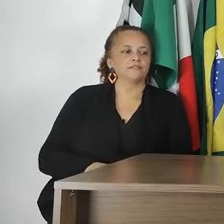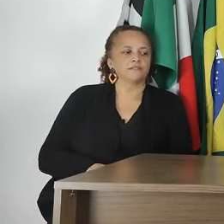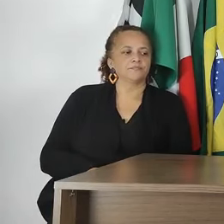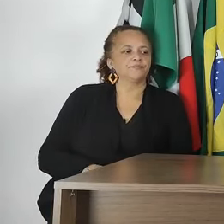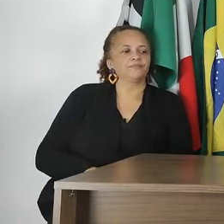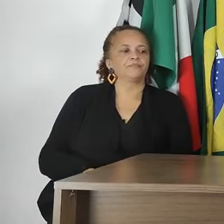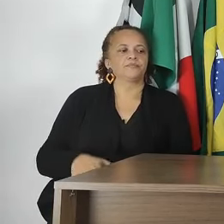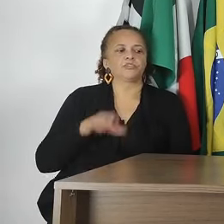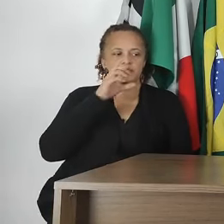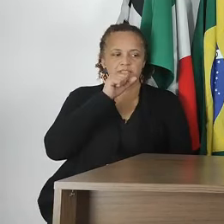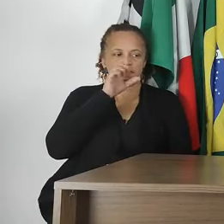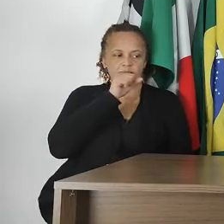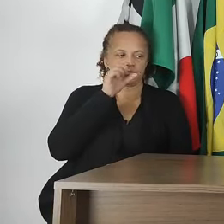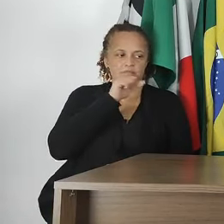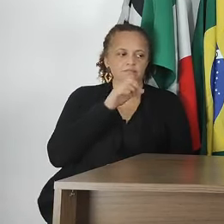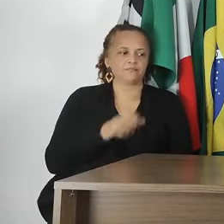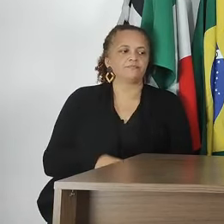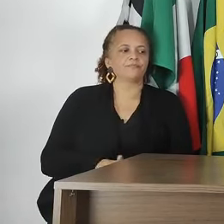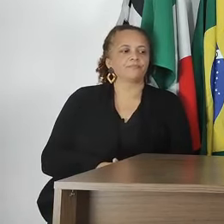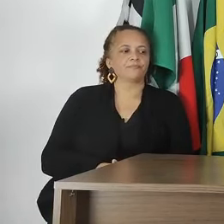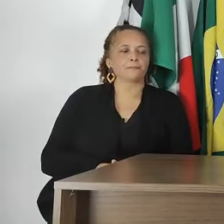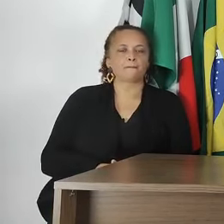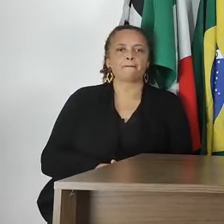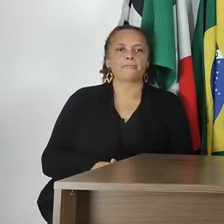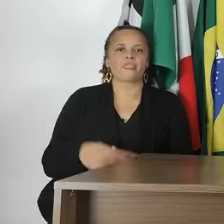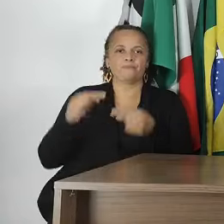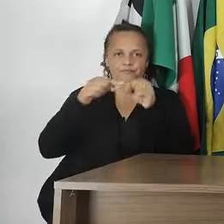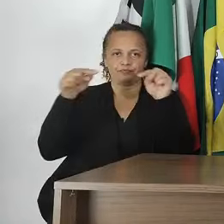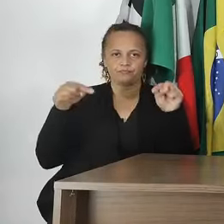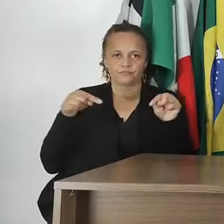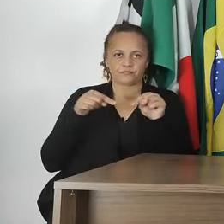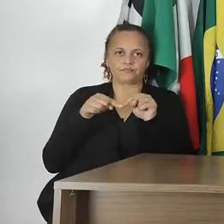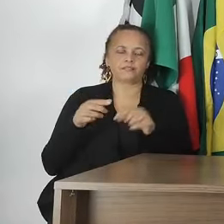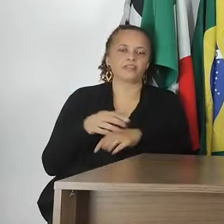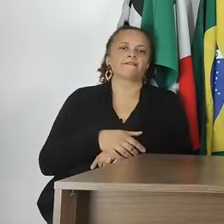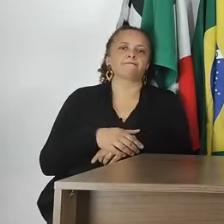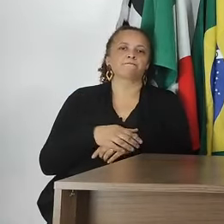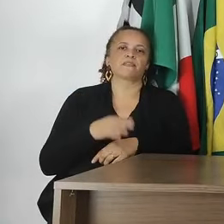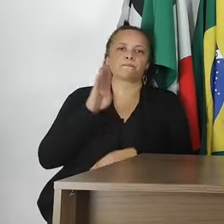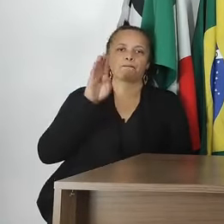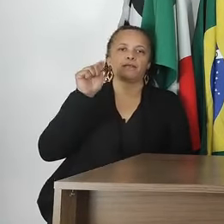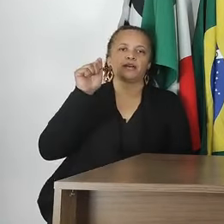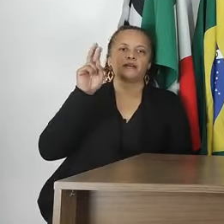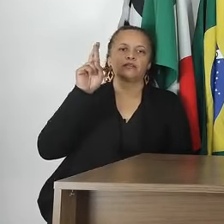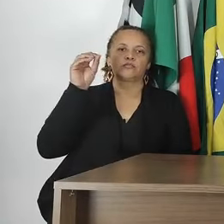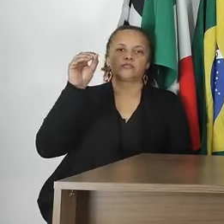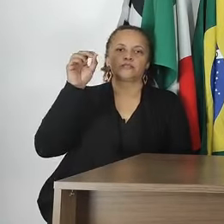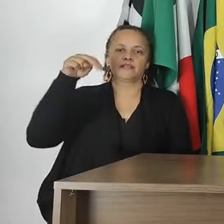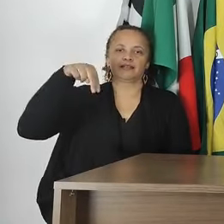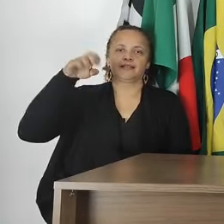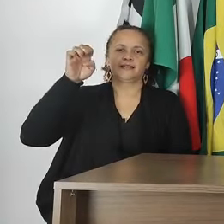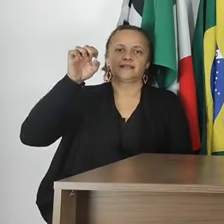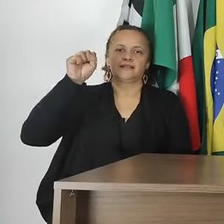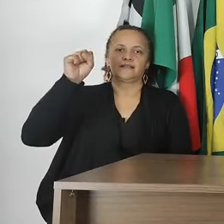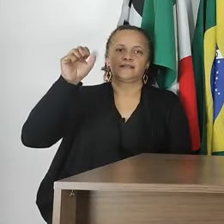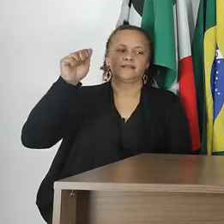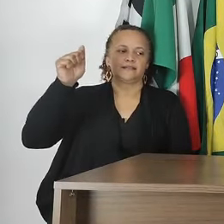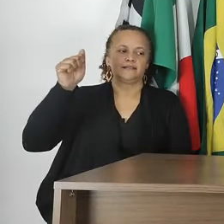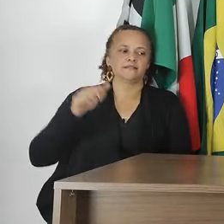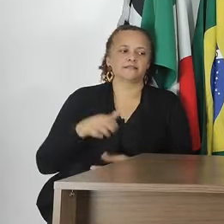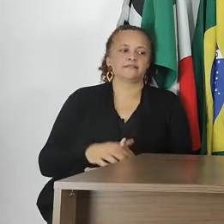Todo sábado, às 7h30, no Ginásio de Esportes Henrique Alves, que fica no Jardim Baronesa, na rua Duque